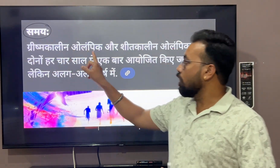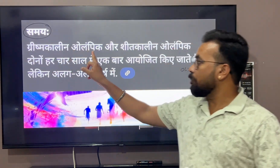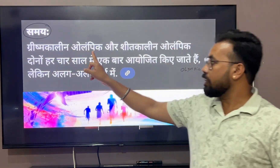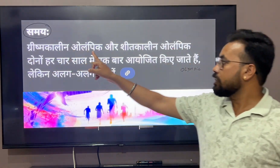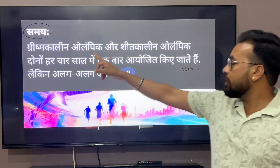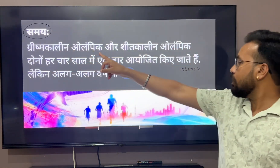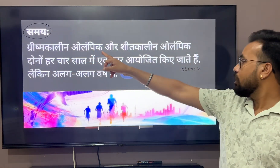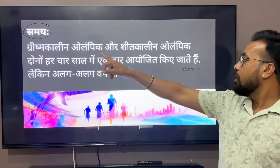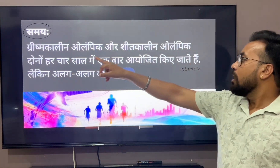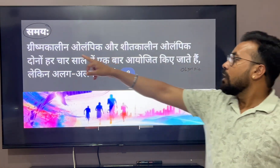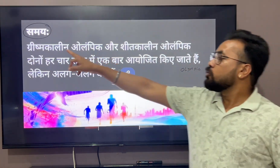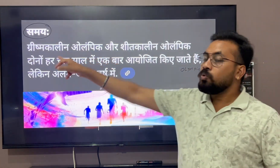ओलंपिक, ठीक है ना,